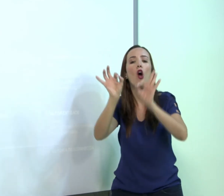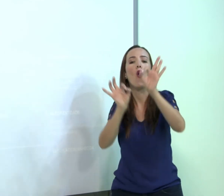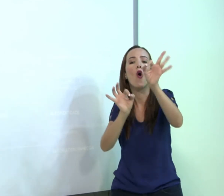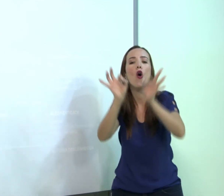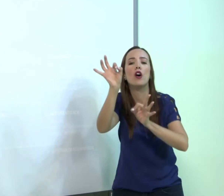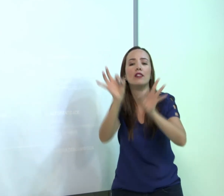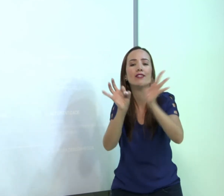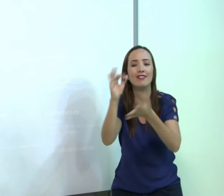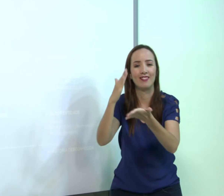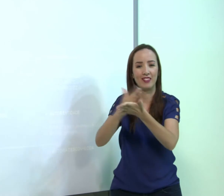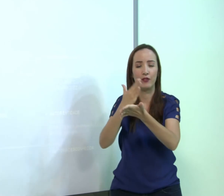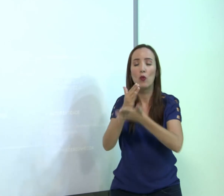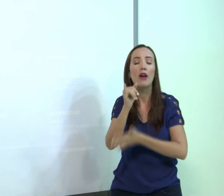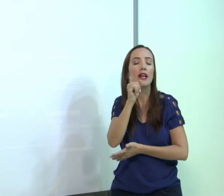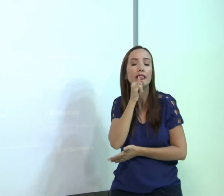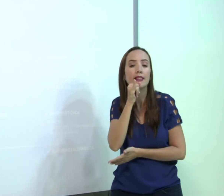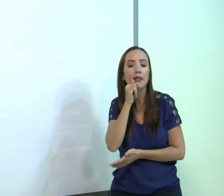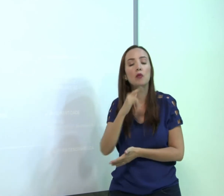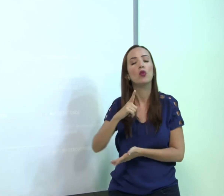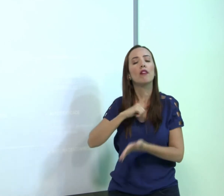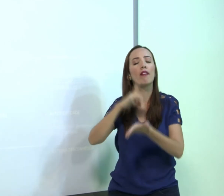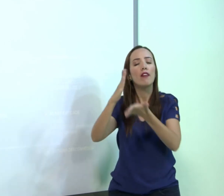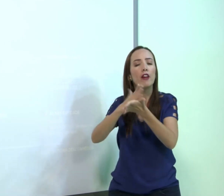este no caso é o organizador do livro.